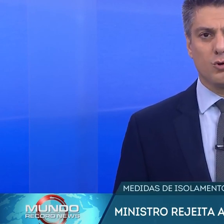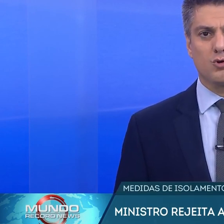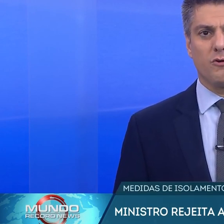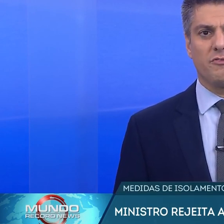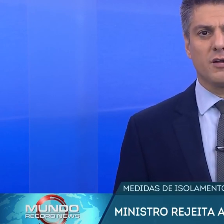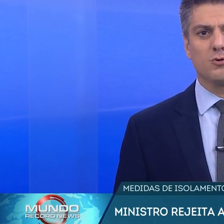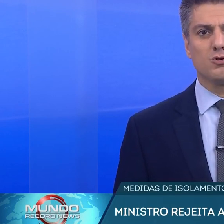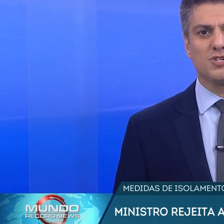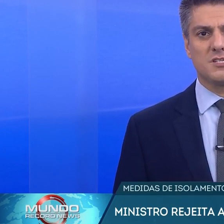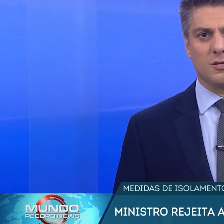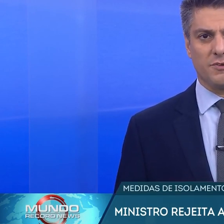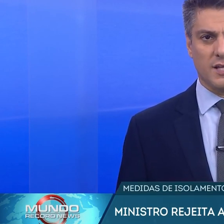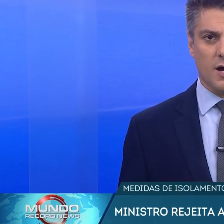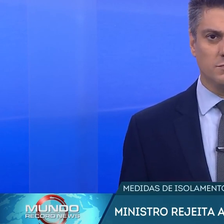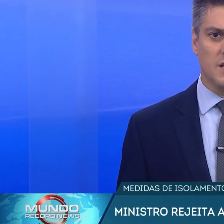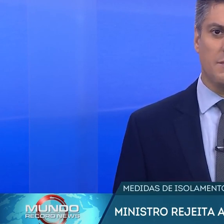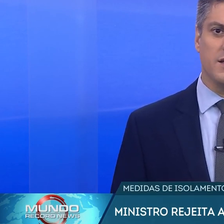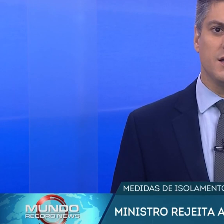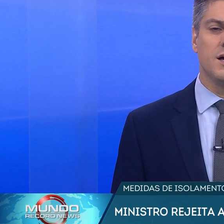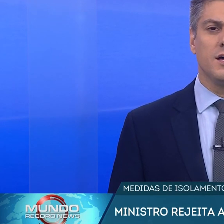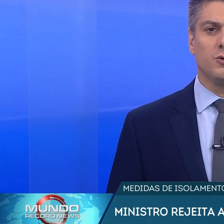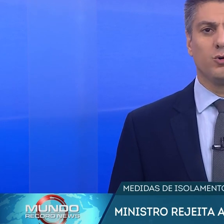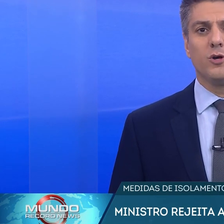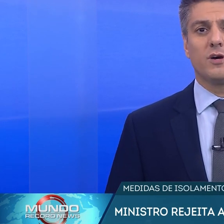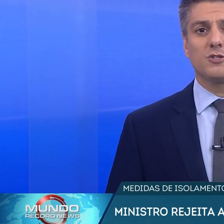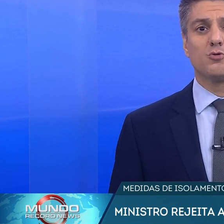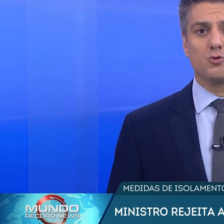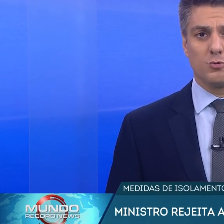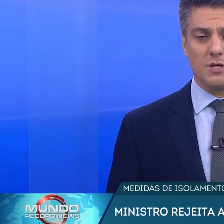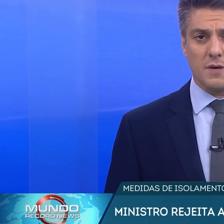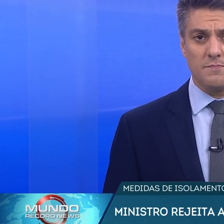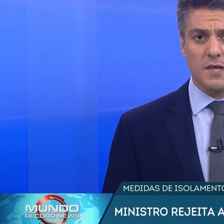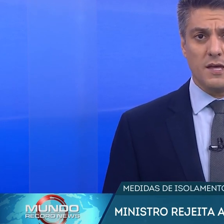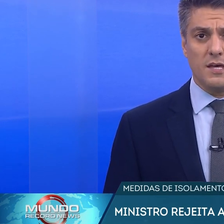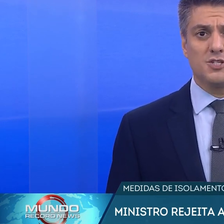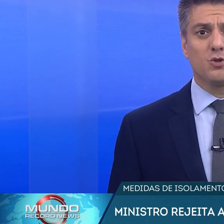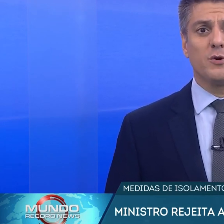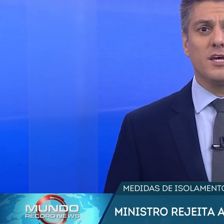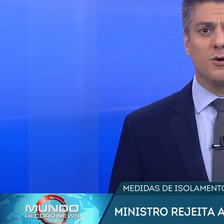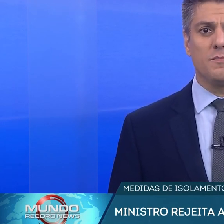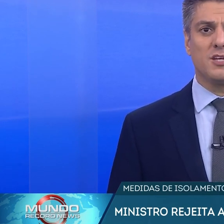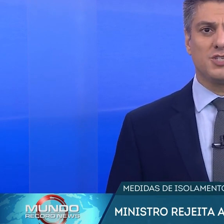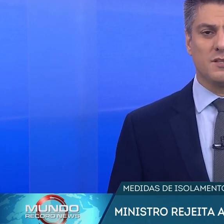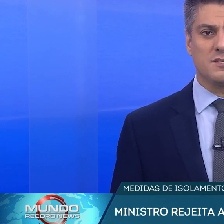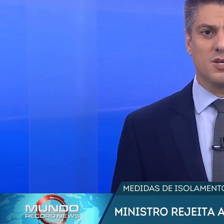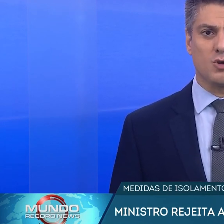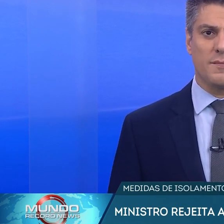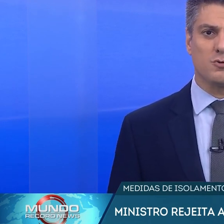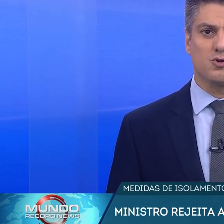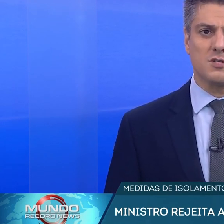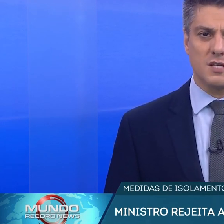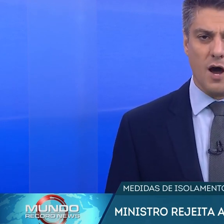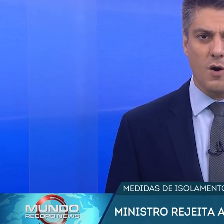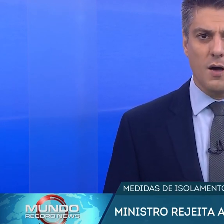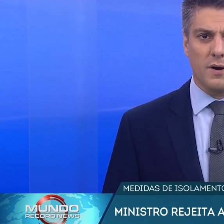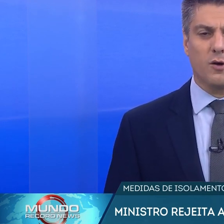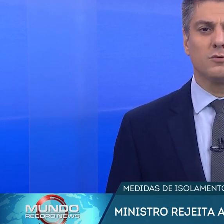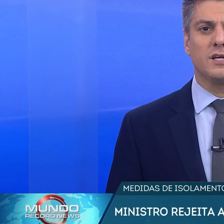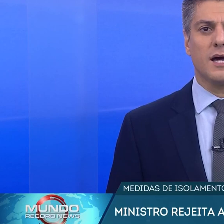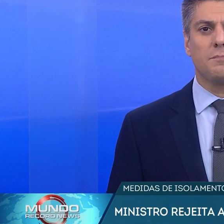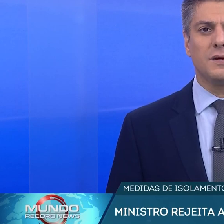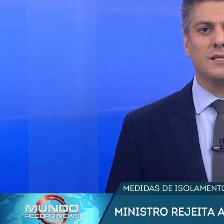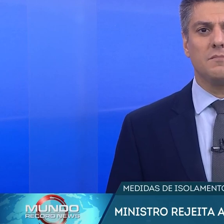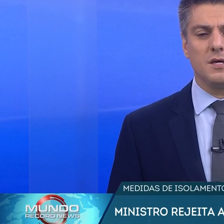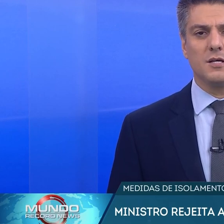decretos dos governos do Distrito Federal, da Bahia e do Rio Grande do Sul também, que instituíram medidas de isolamento social